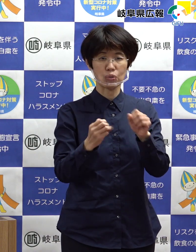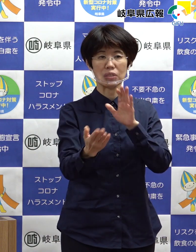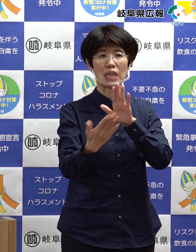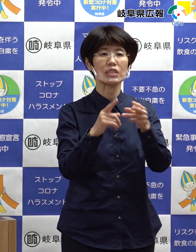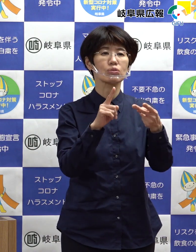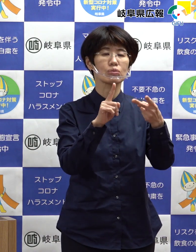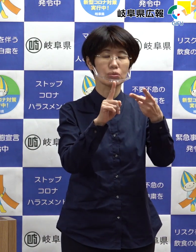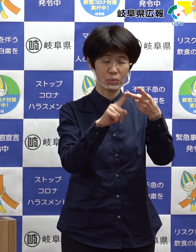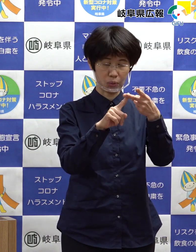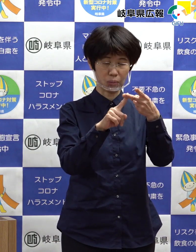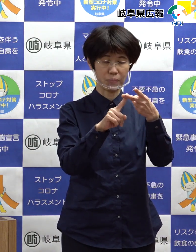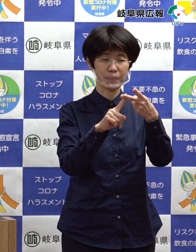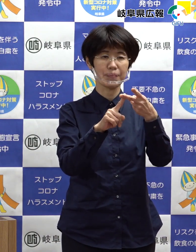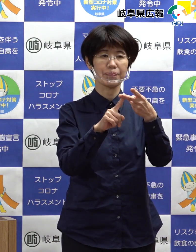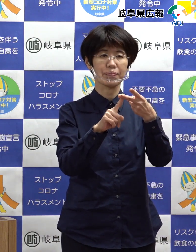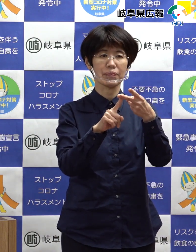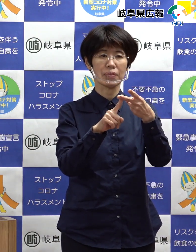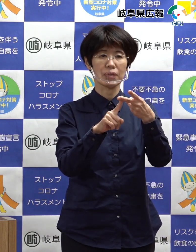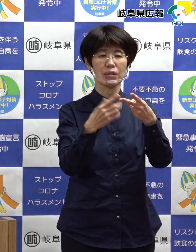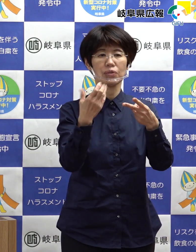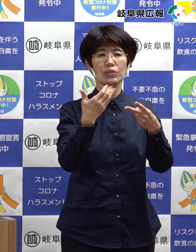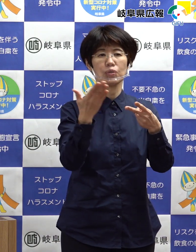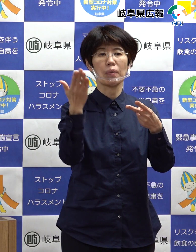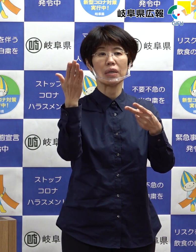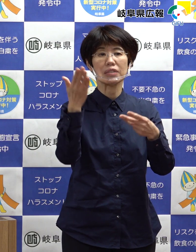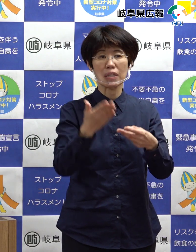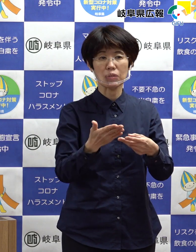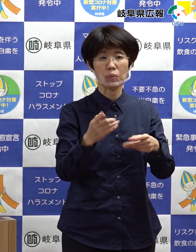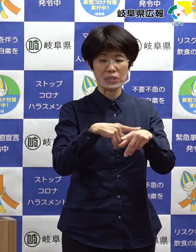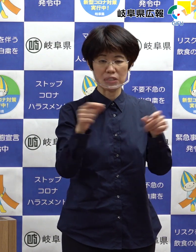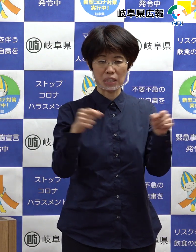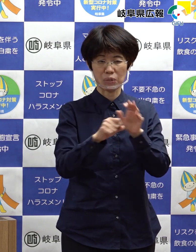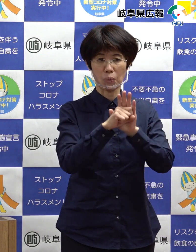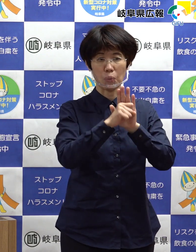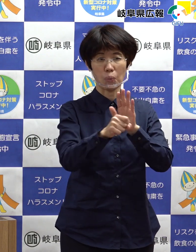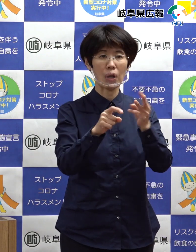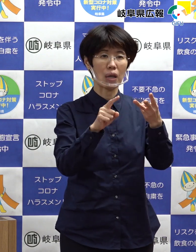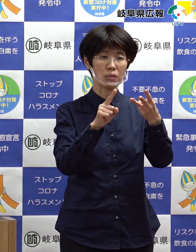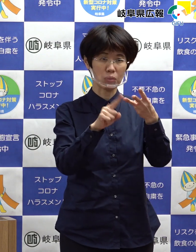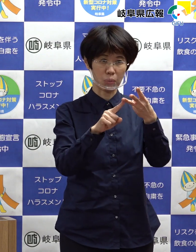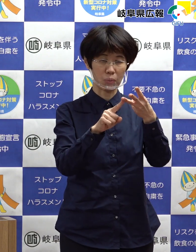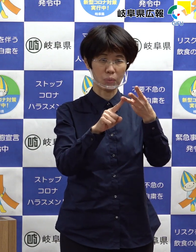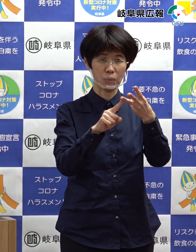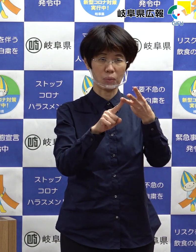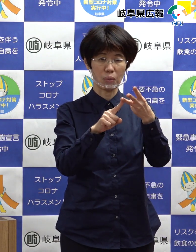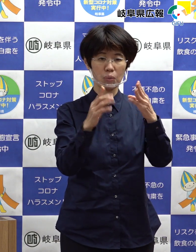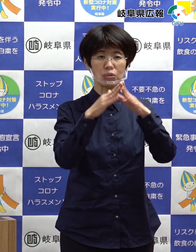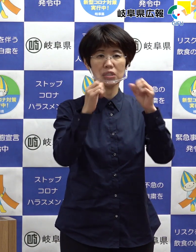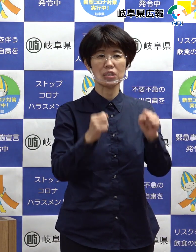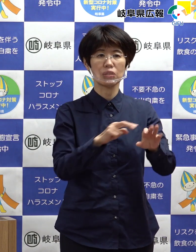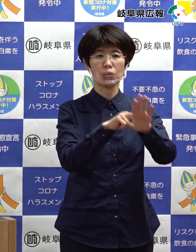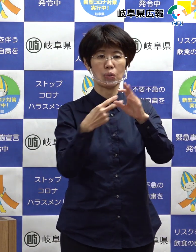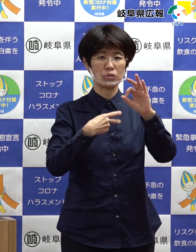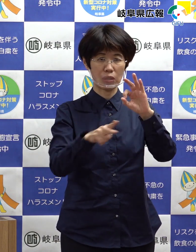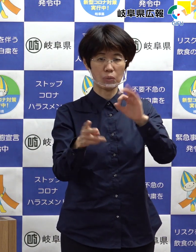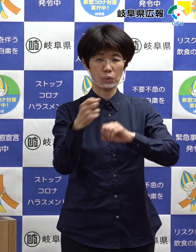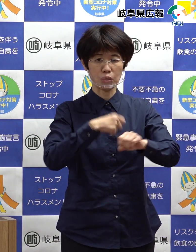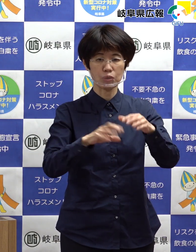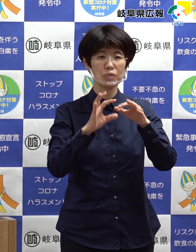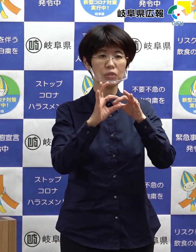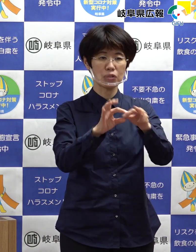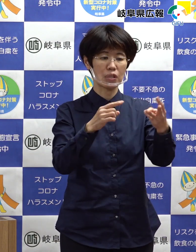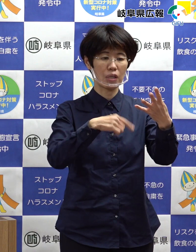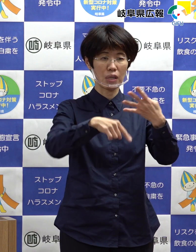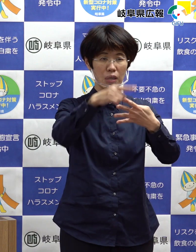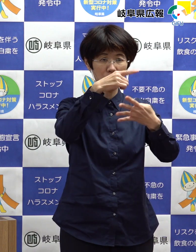策、それから、まあ、99% までいった時短の効果、それから自宅療養者ゼロの取り組みといったようなことを